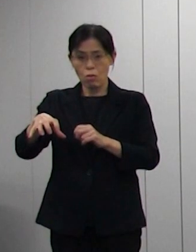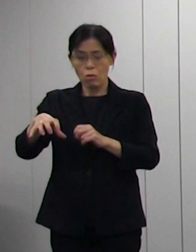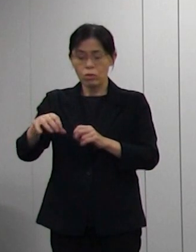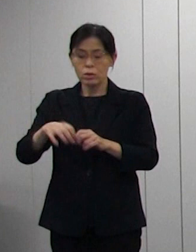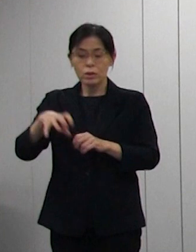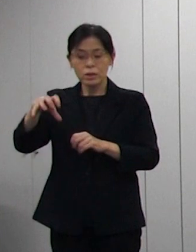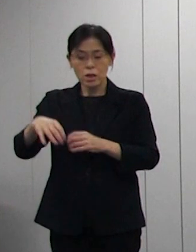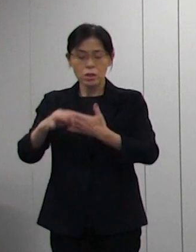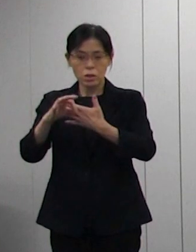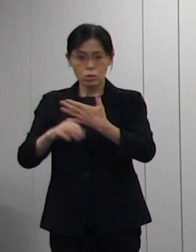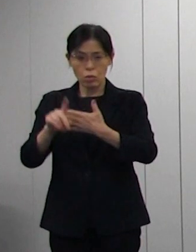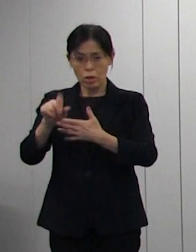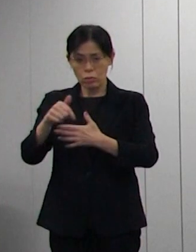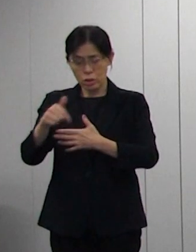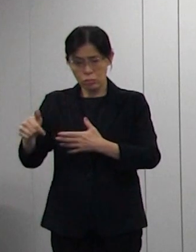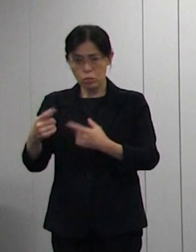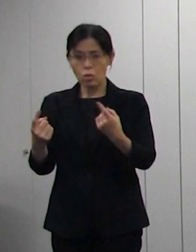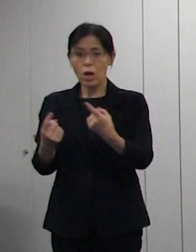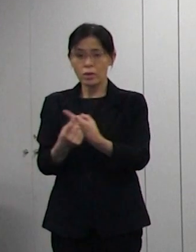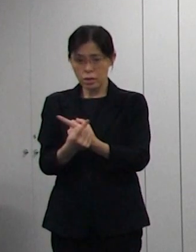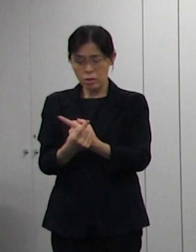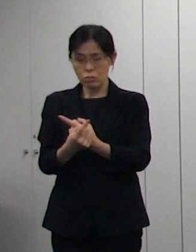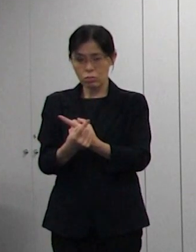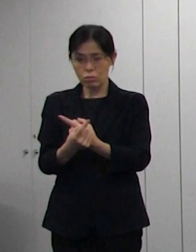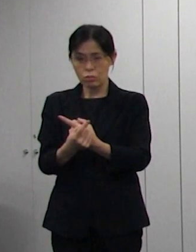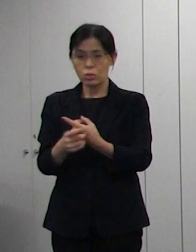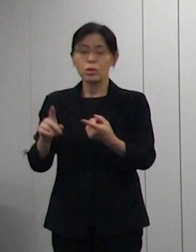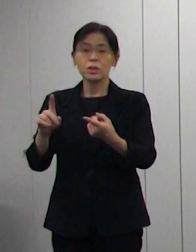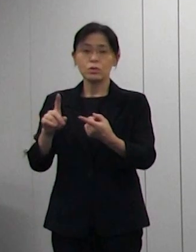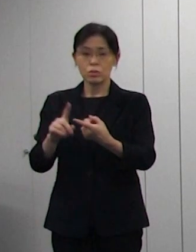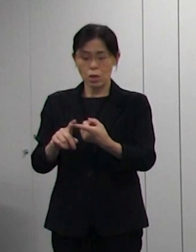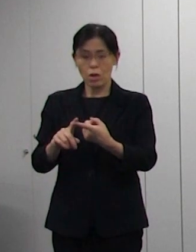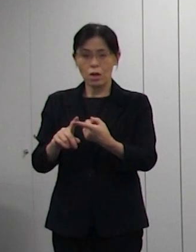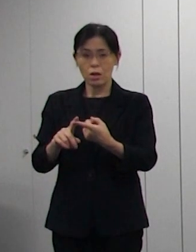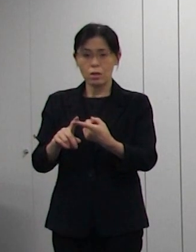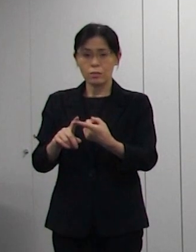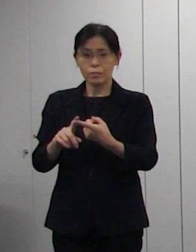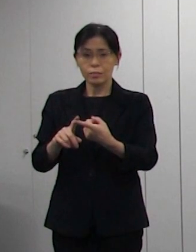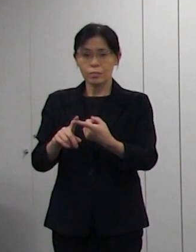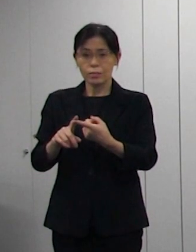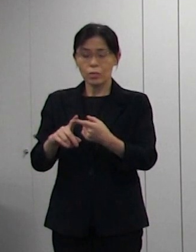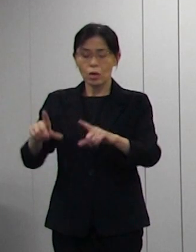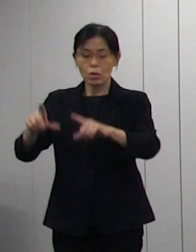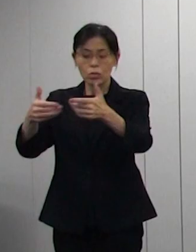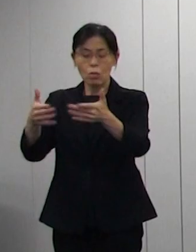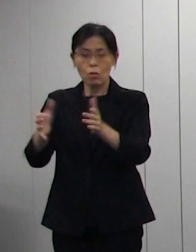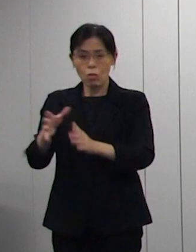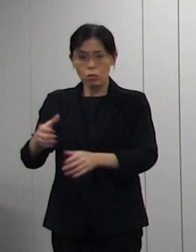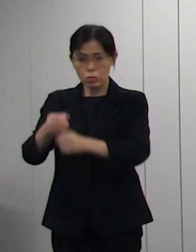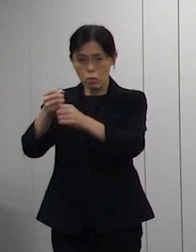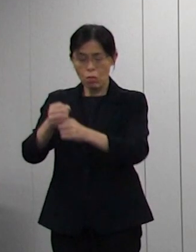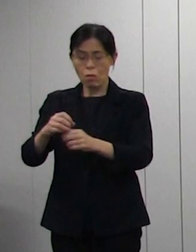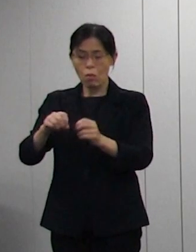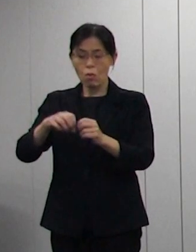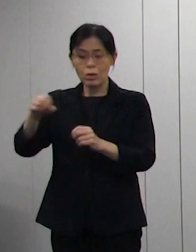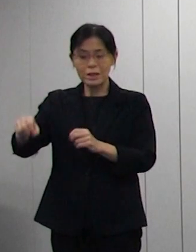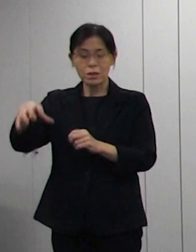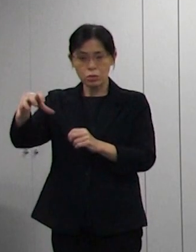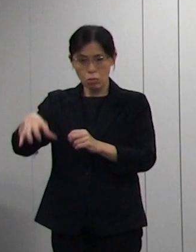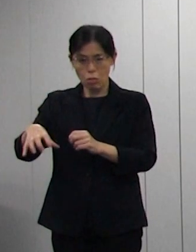設置条例の一部を改正する条例につきましては、統合総合支所の移転に伴